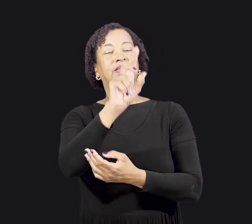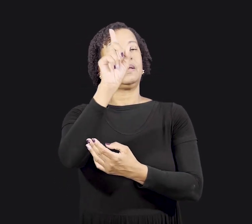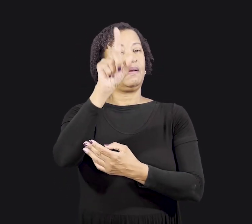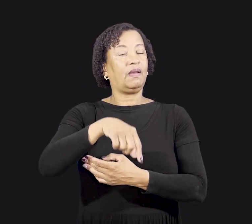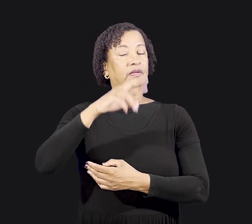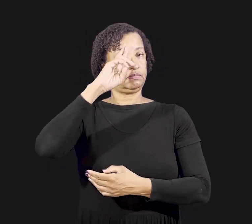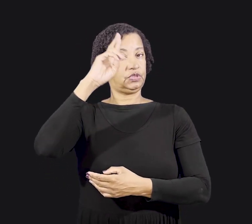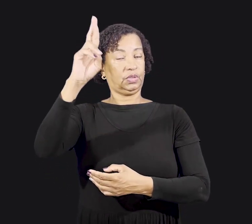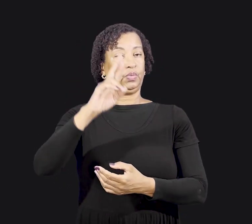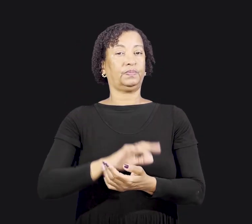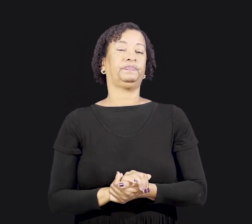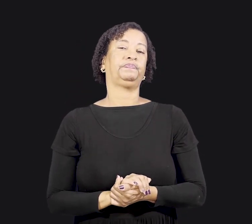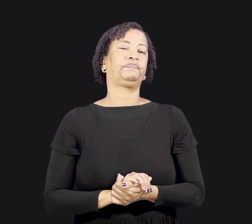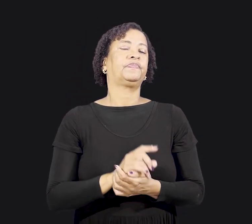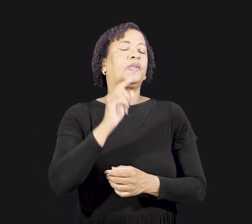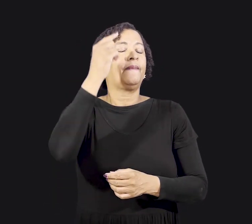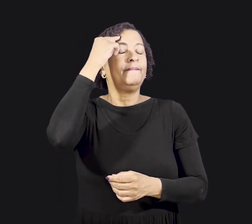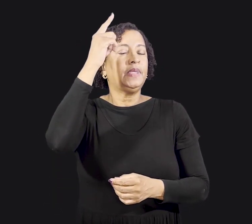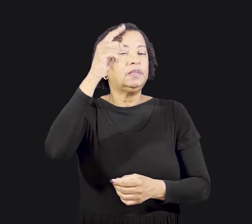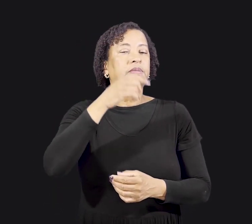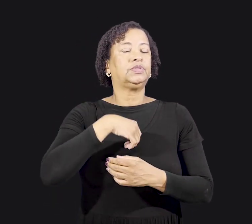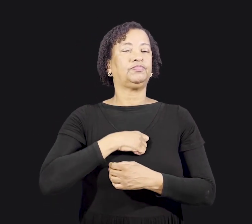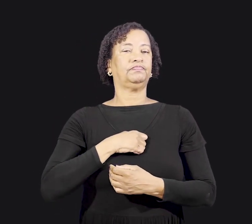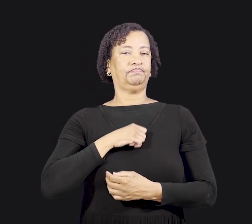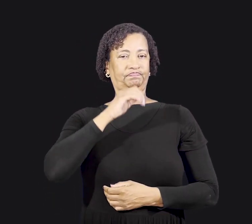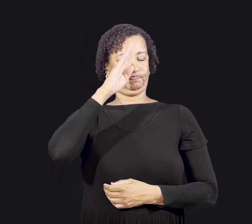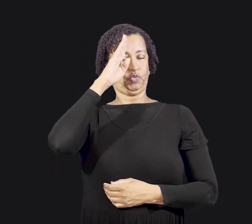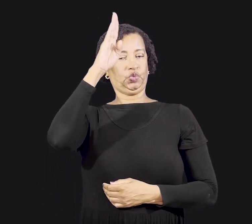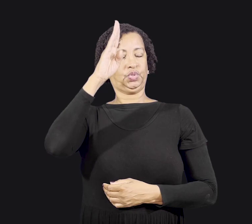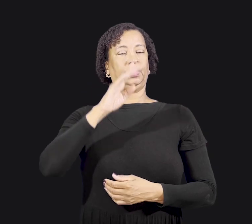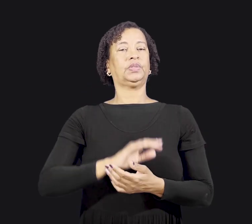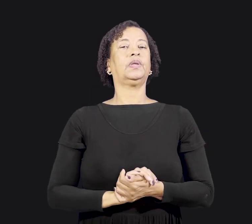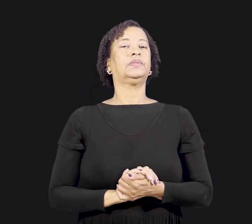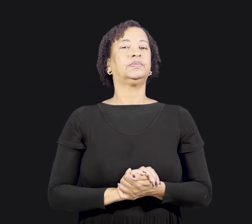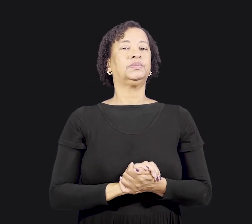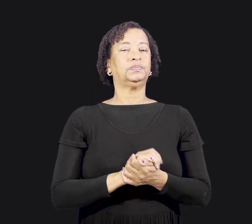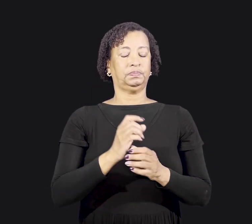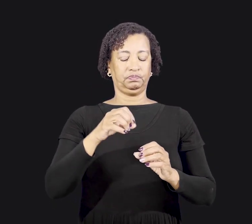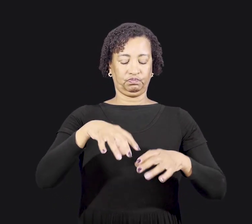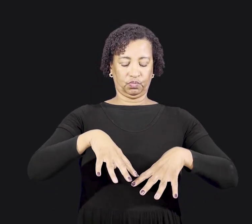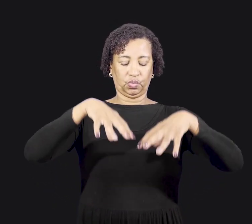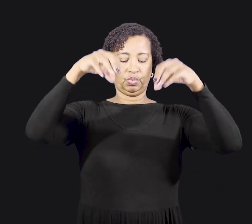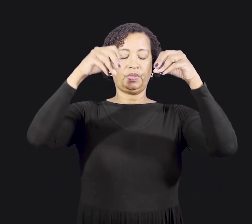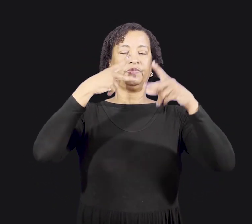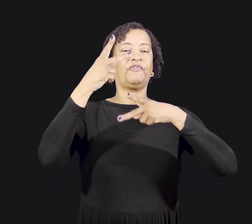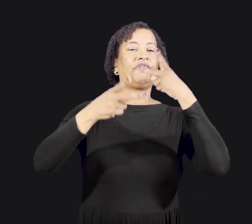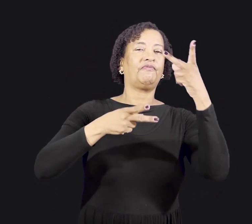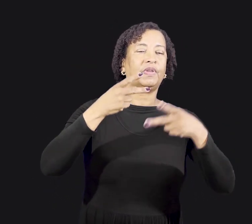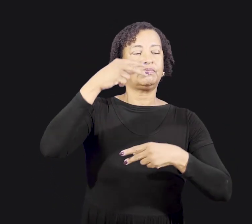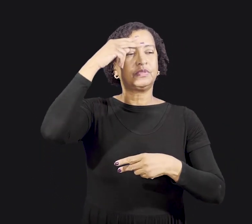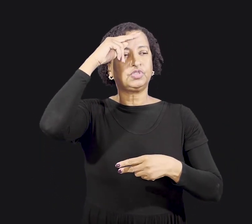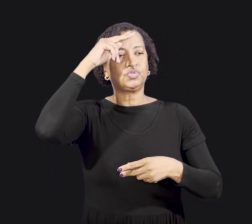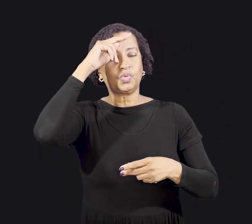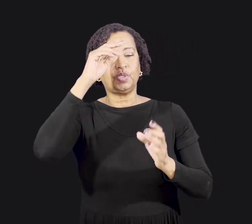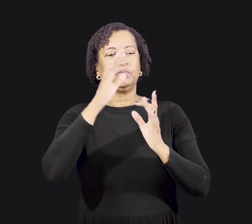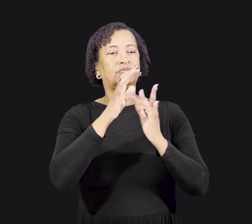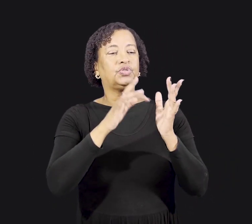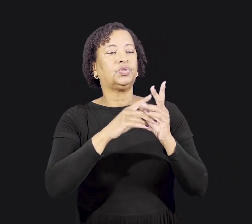dessas breves histórias? Imagine os soldados romanos ao redor do templo com suas espadas e lanças ouvindo essas histórias de Jesus. Ele